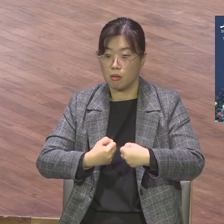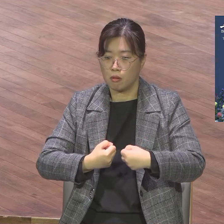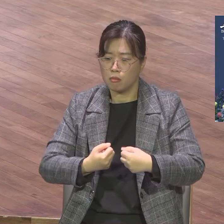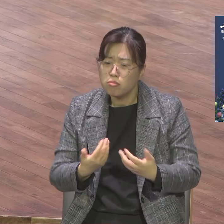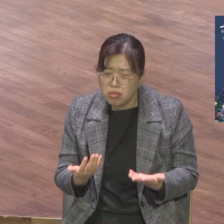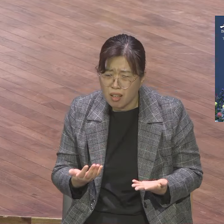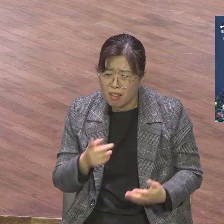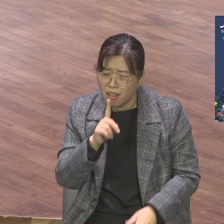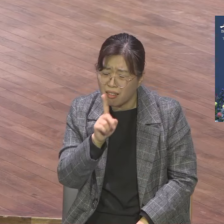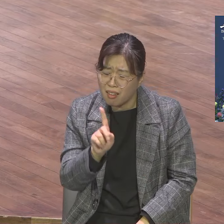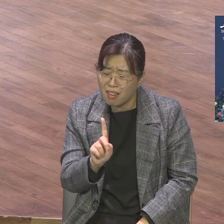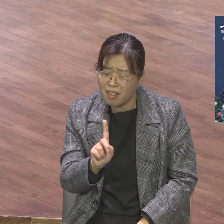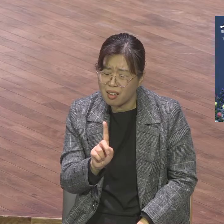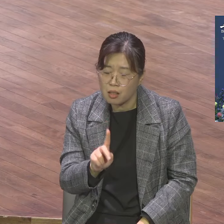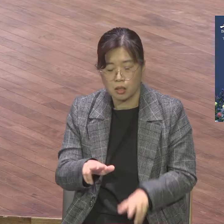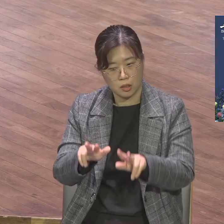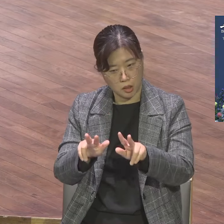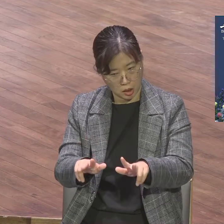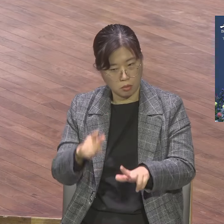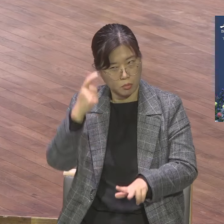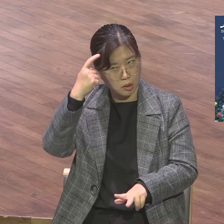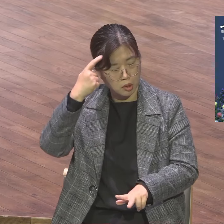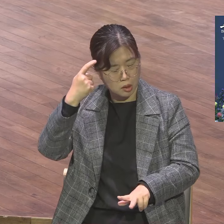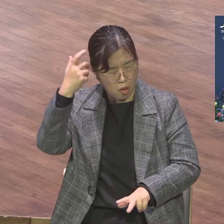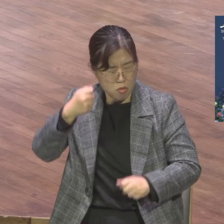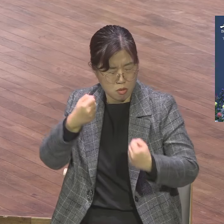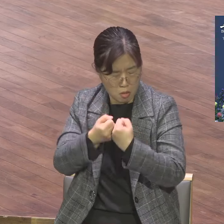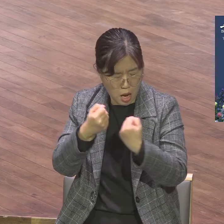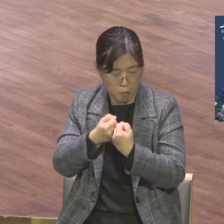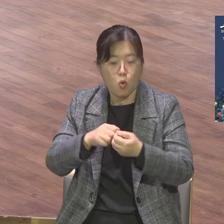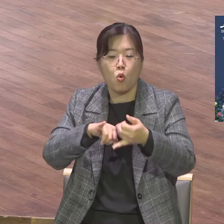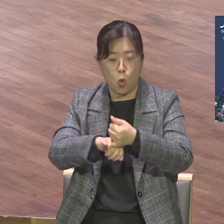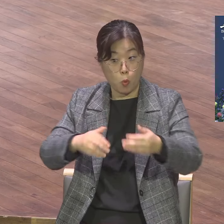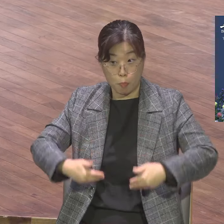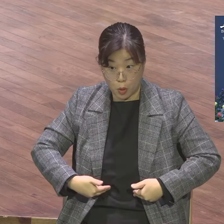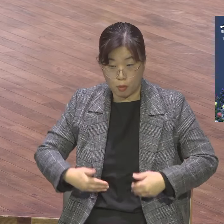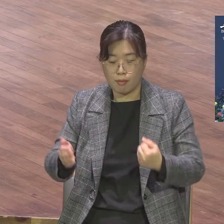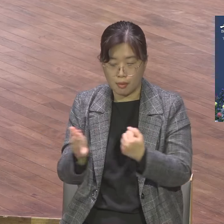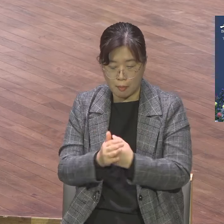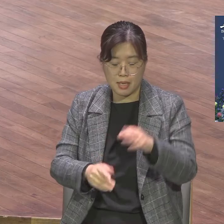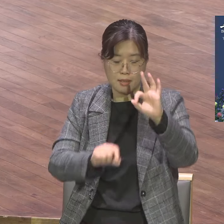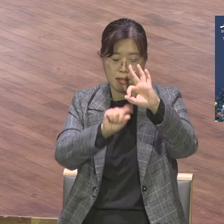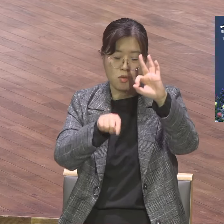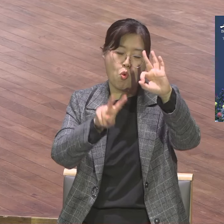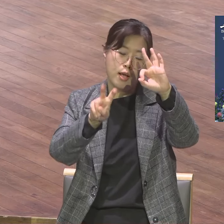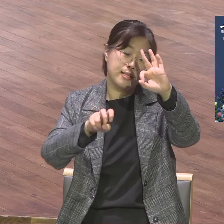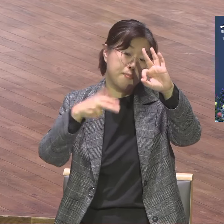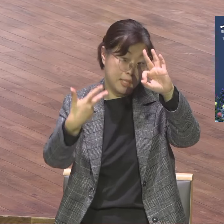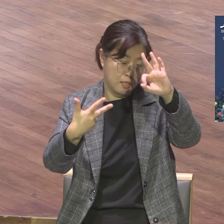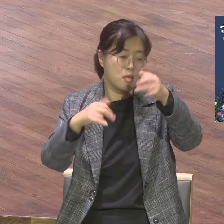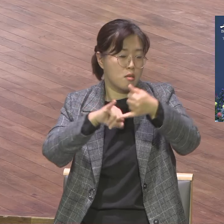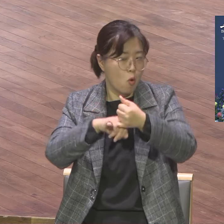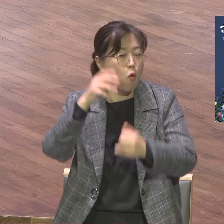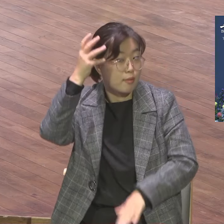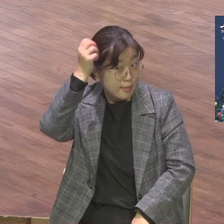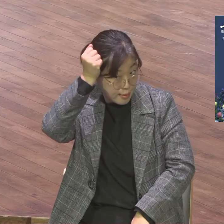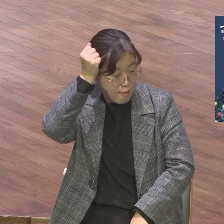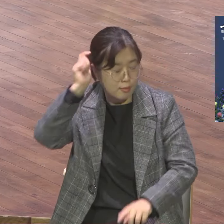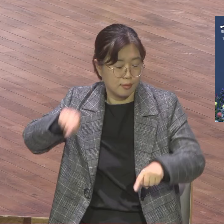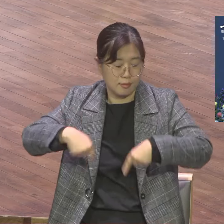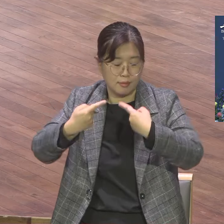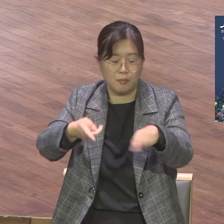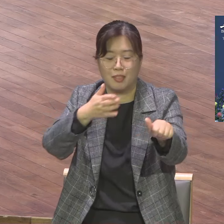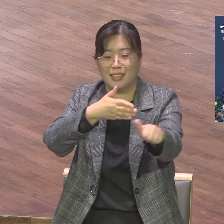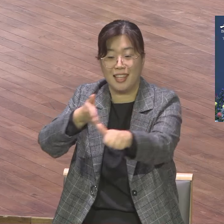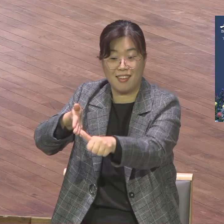이거는 영적 싸움이기 때문에 다 참여하시기 바랍니다. 영적 싸움. 본문 15절을 밝혔더니